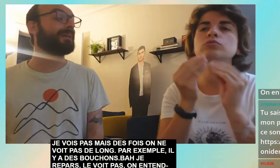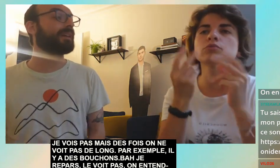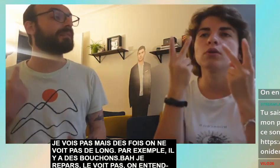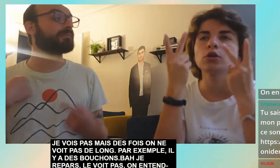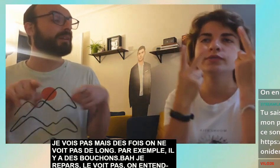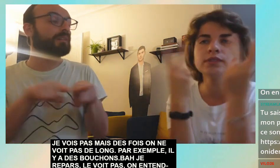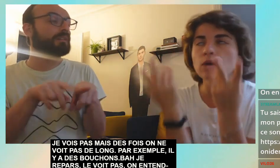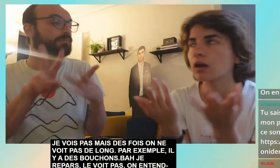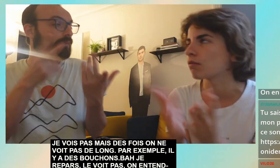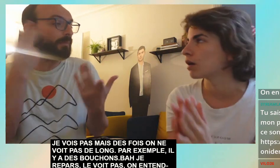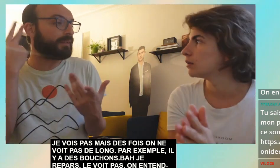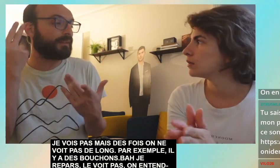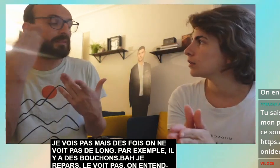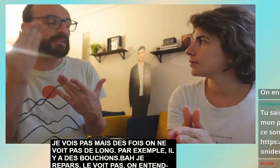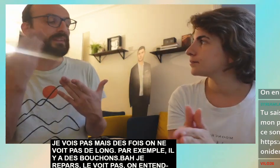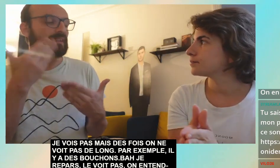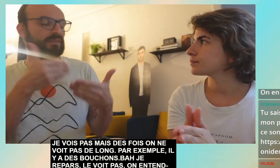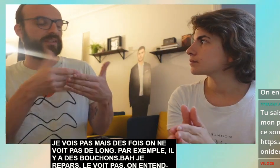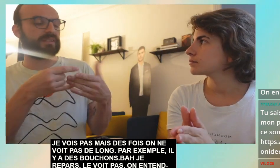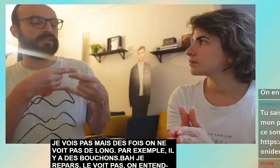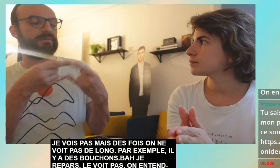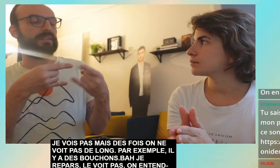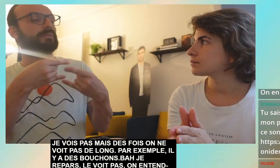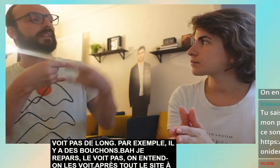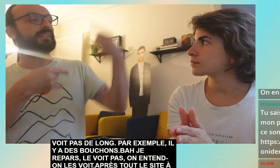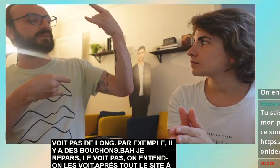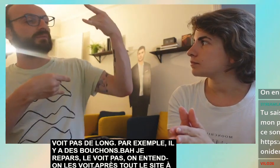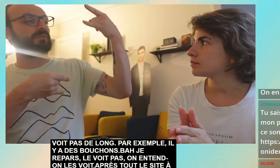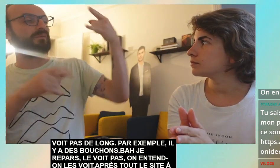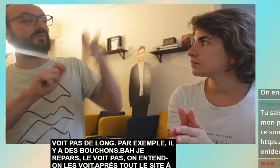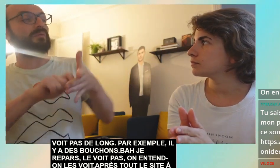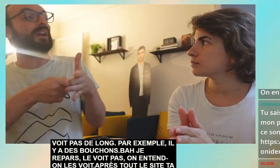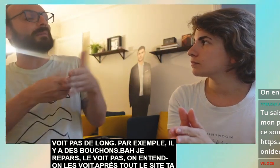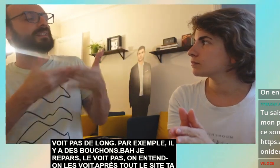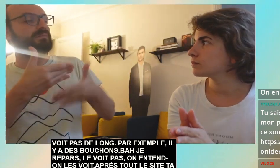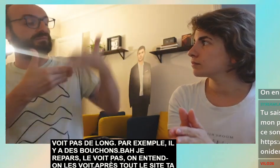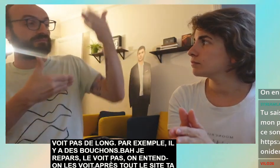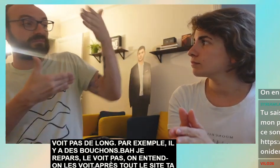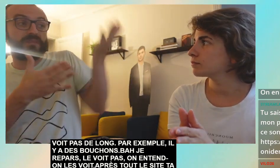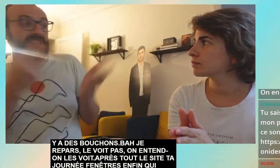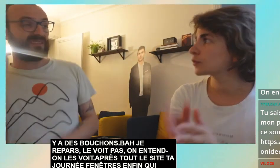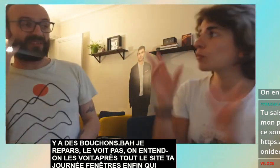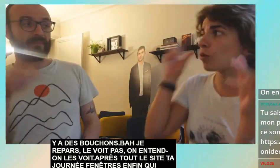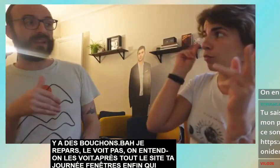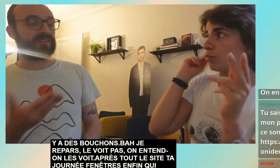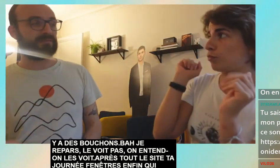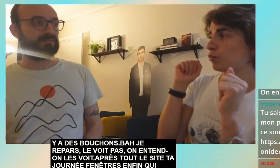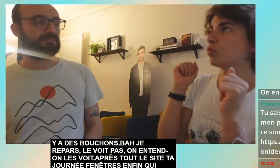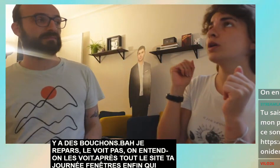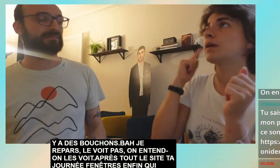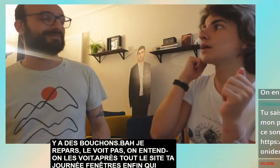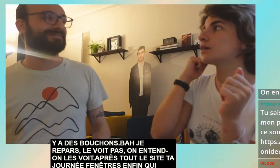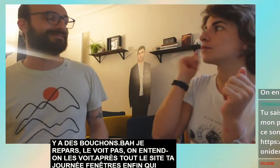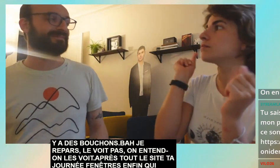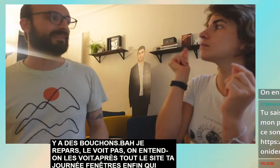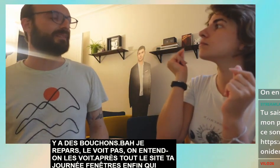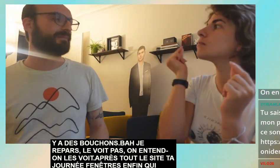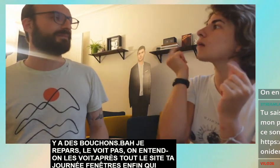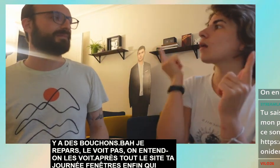juste après, le visuel, quoi. comme en tendance, si t'as genre les fenêtres qui sont fermées, t'entends mal, hein? Oui, mais Ouais. voilà.